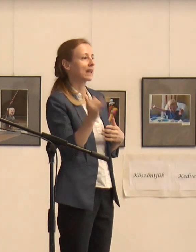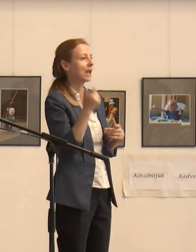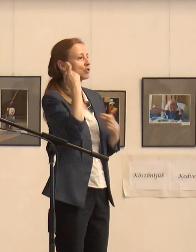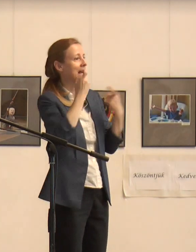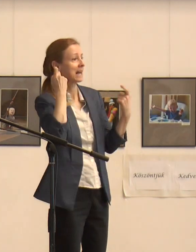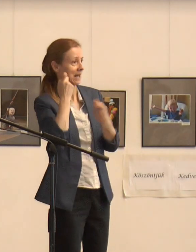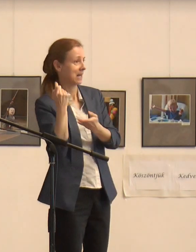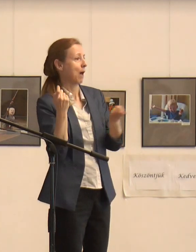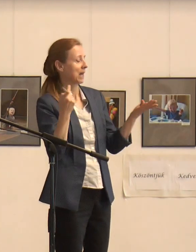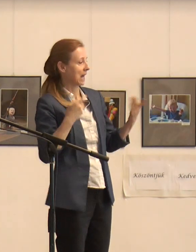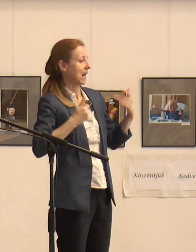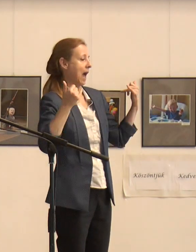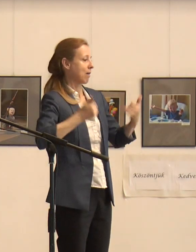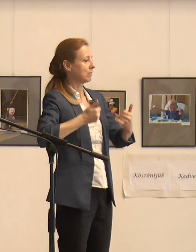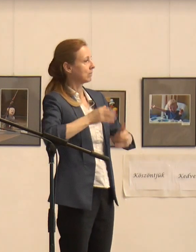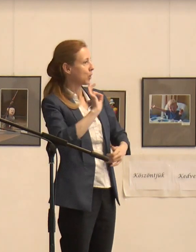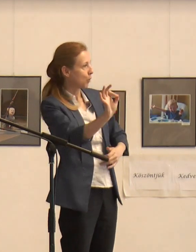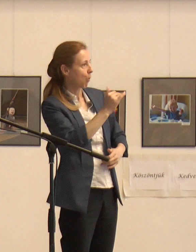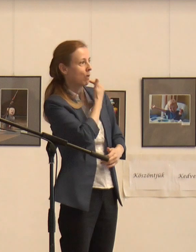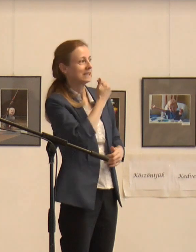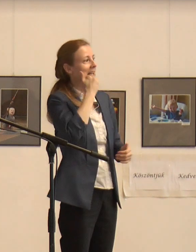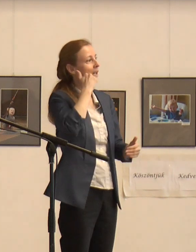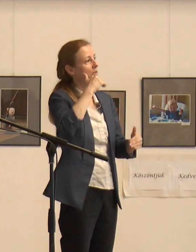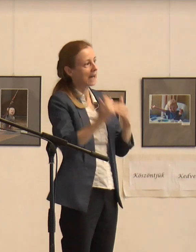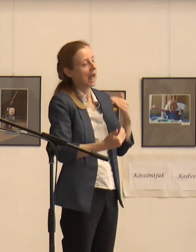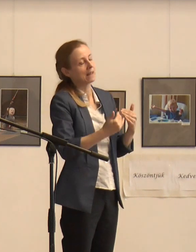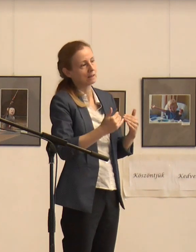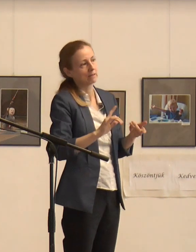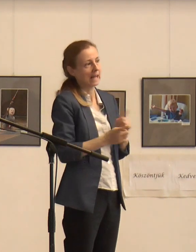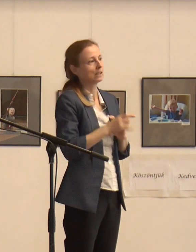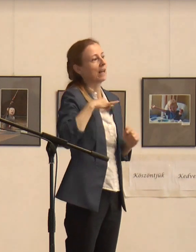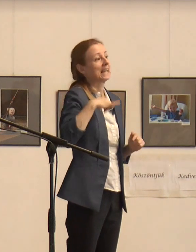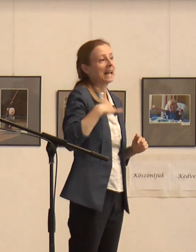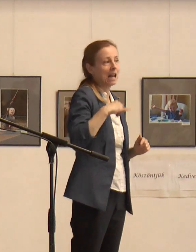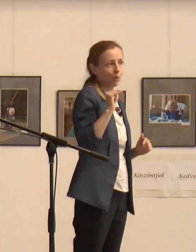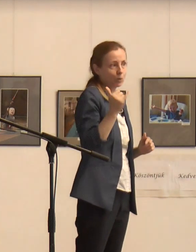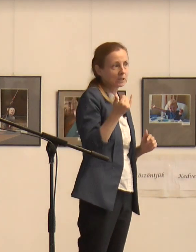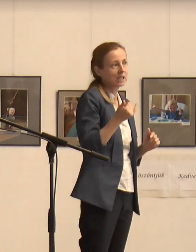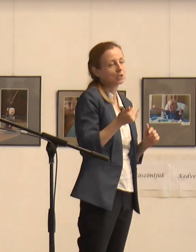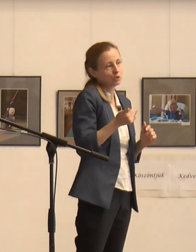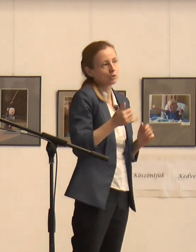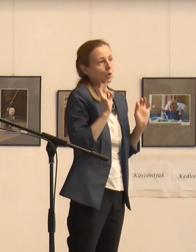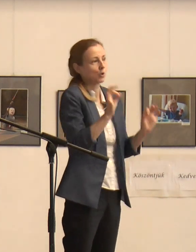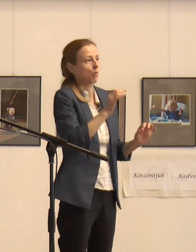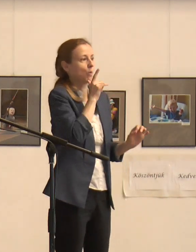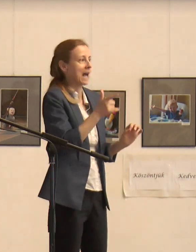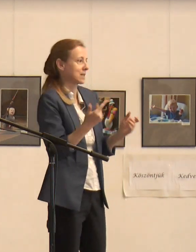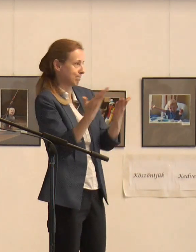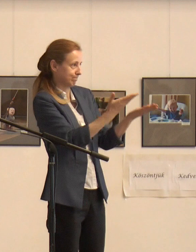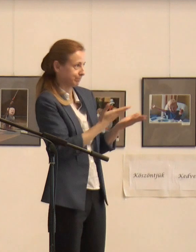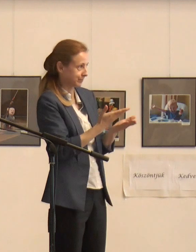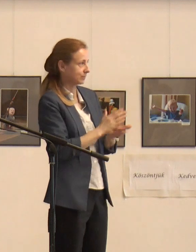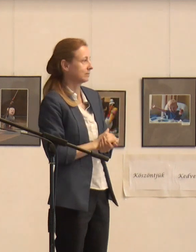önöknek is egy nagyon jó délután, illetve délelőtt fog most rendelkezésükre